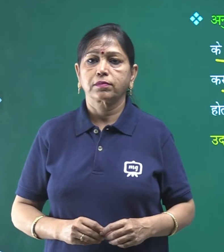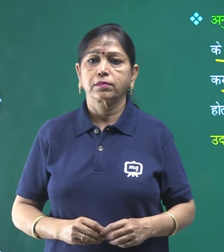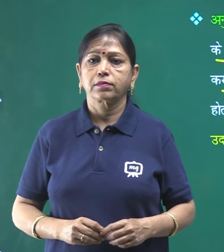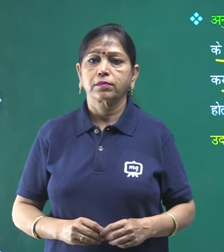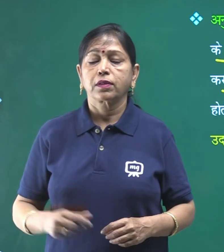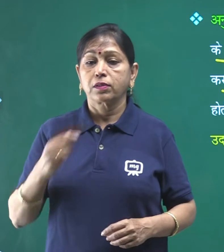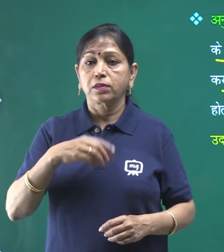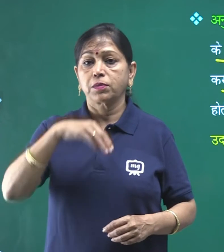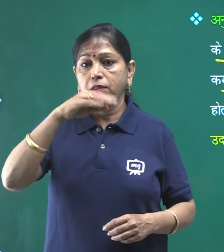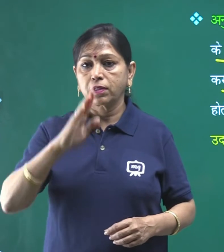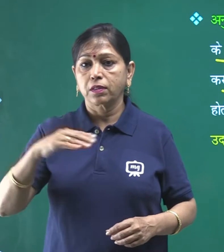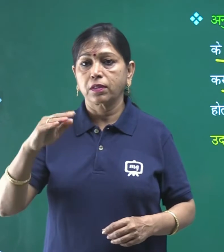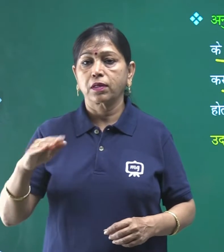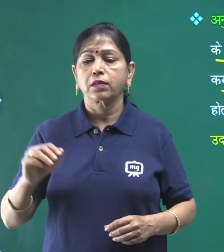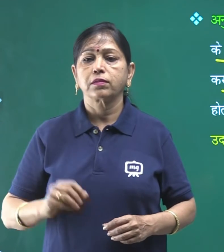जिसमें तरंग